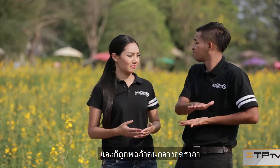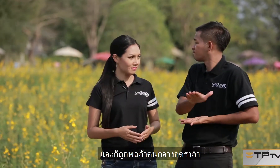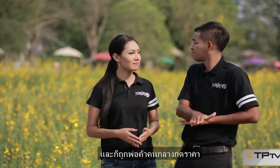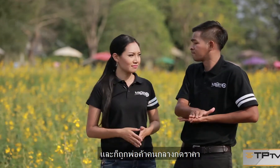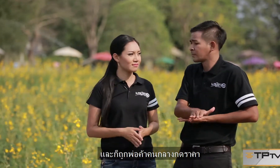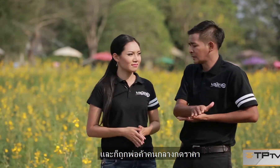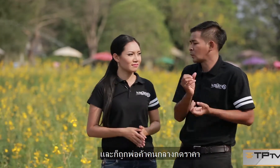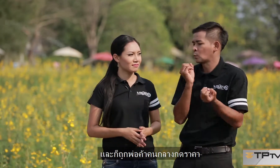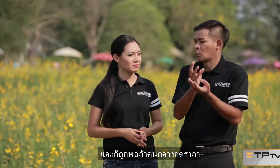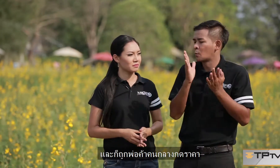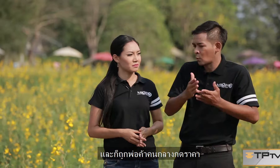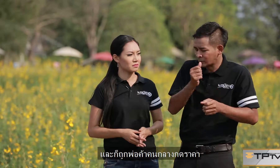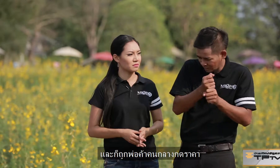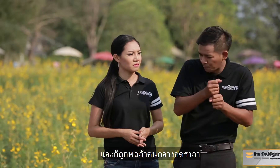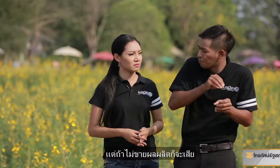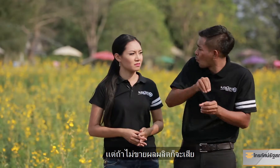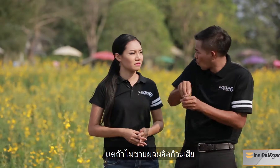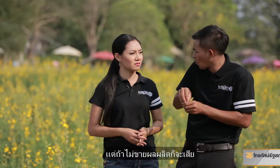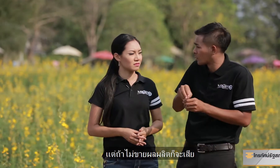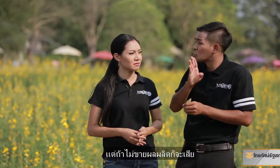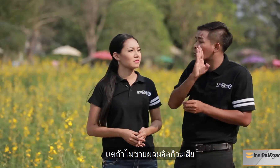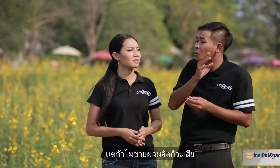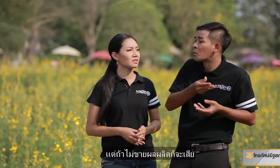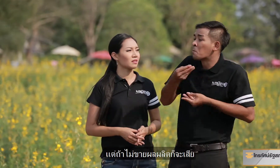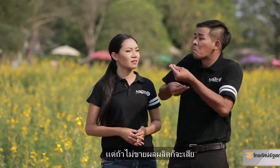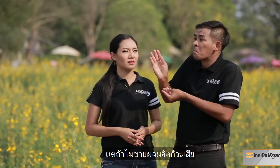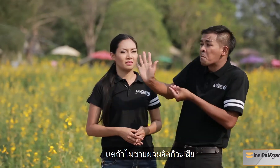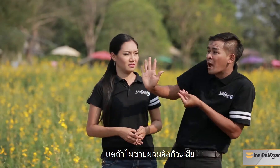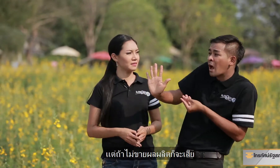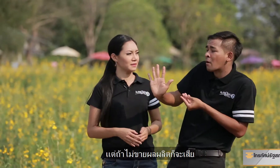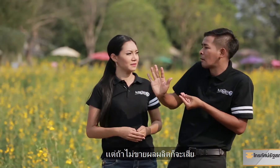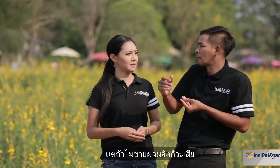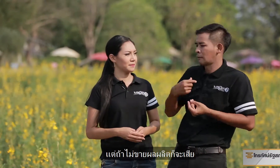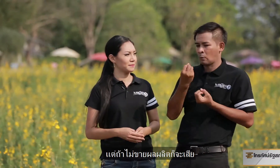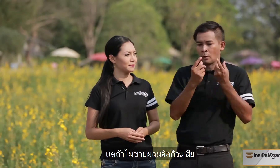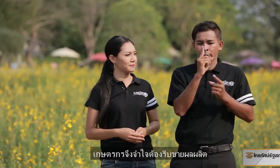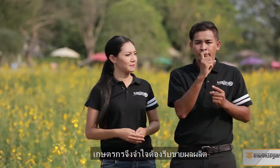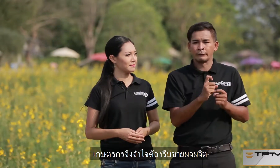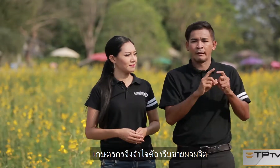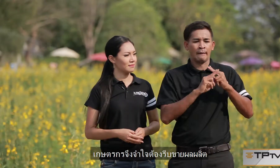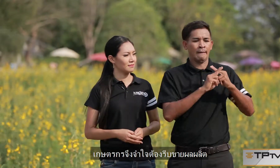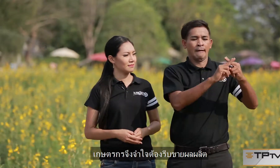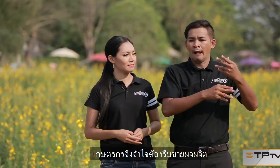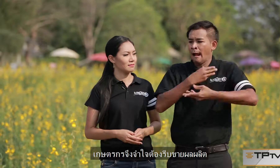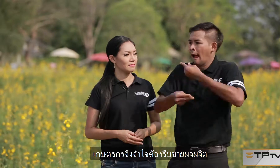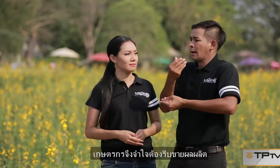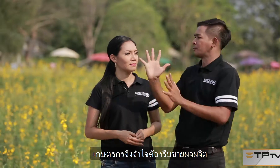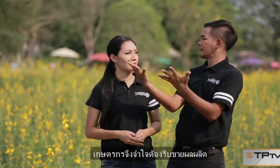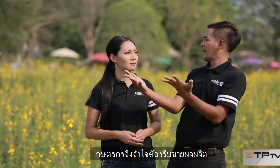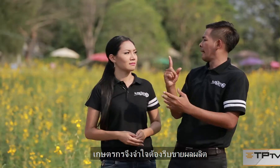กลางกดราคาแต่ถ้าไม่ขายผลผลิตก็จะเสียเกษตรกรจึงจำใจต้องรีบขาย